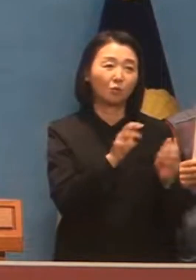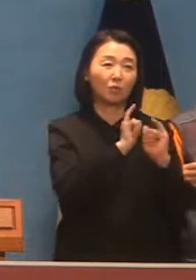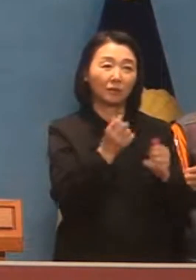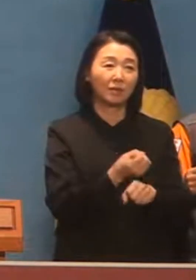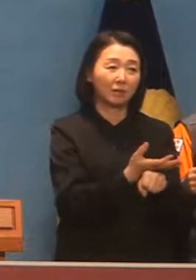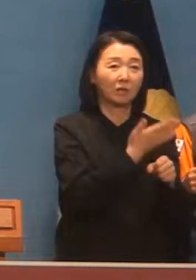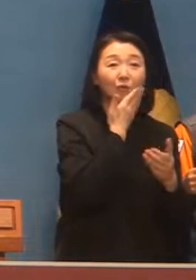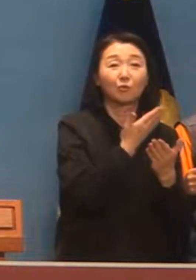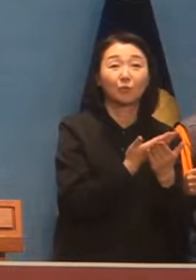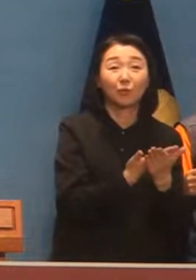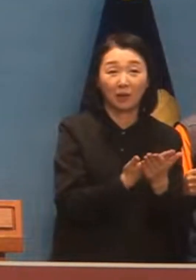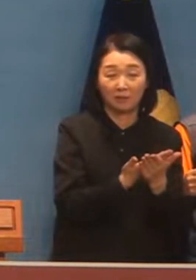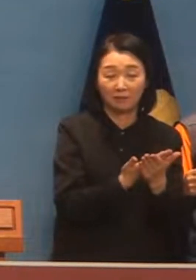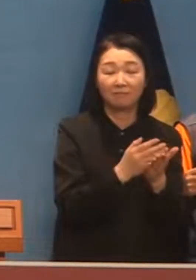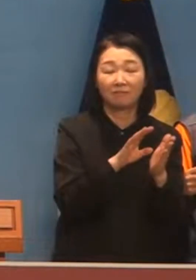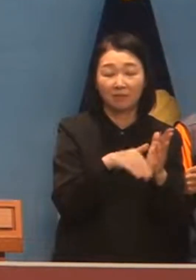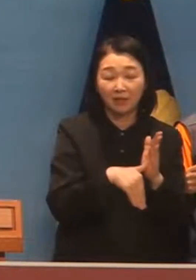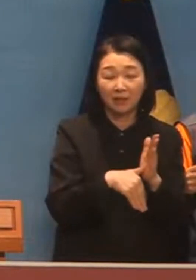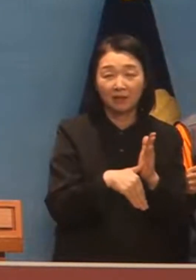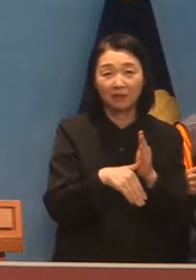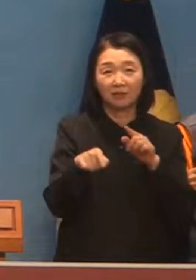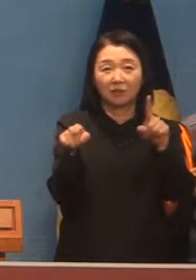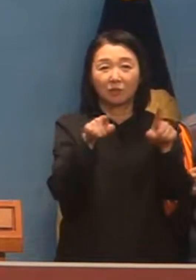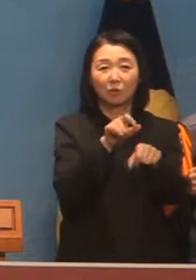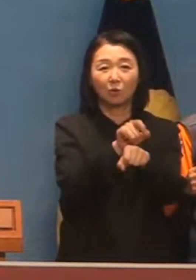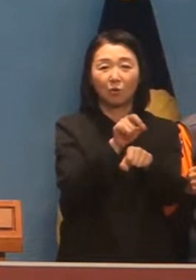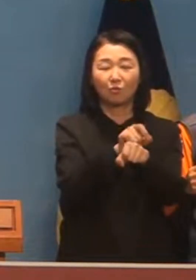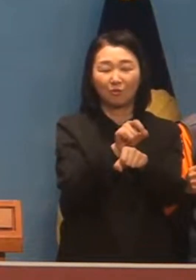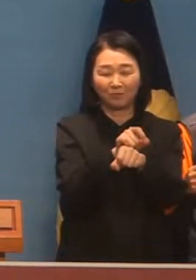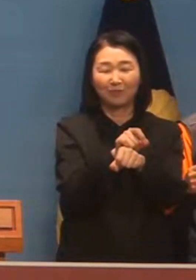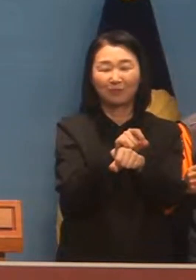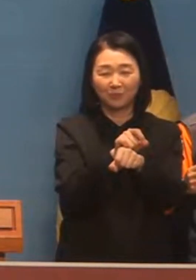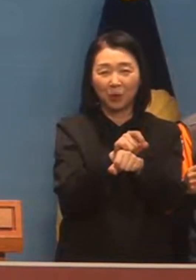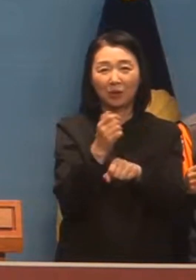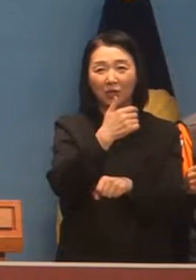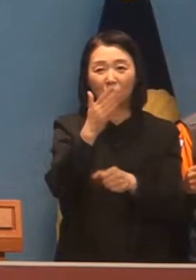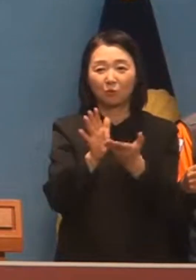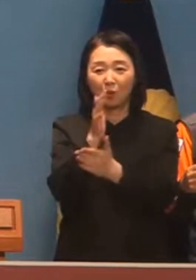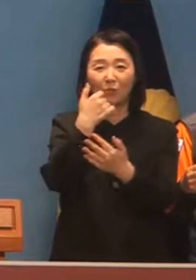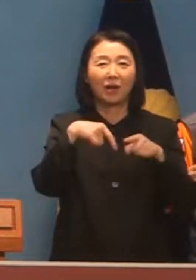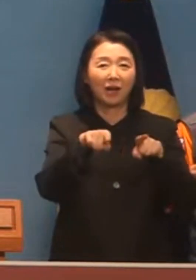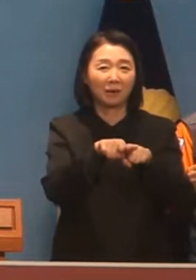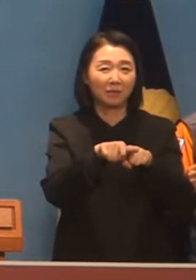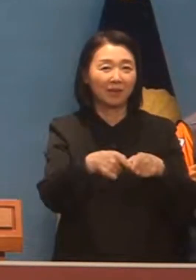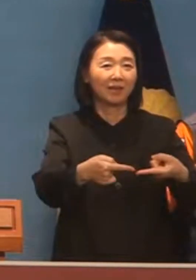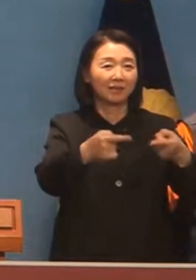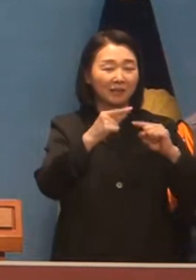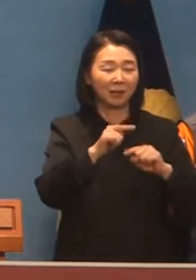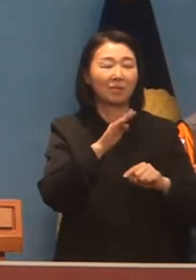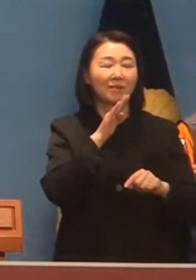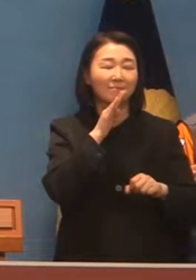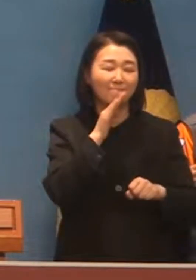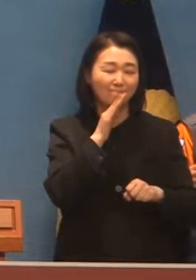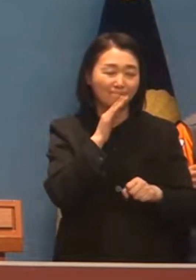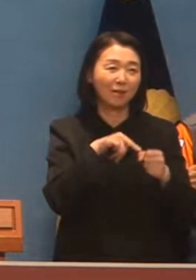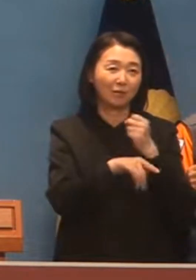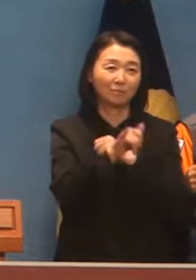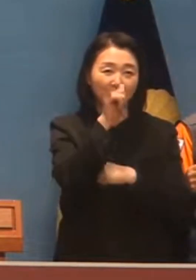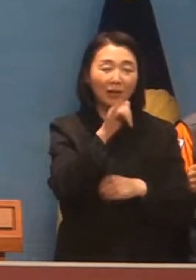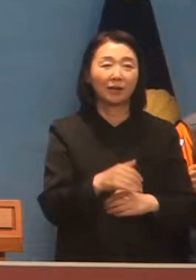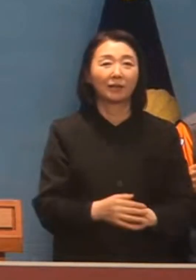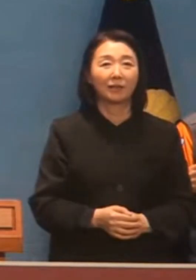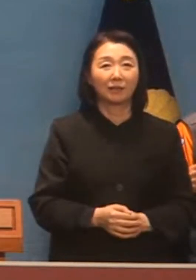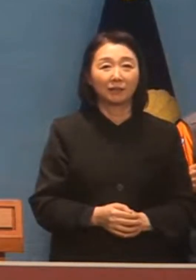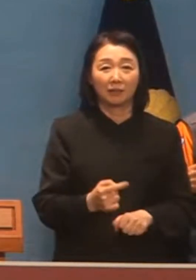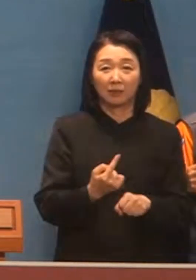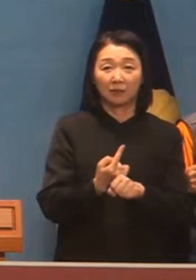오늘 이 중요한 자리에 전국 공무원 노동조합 소방본부와 함께 하게 되어서 진심으로 뜻깊게 생각합니다.